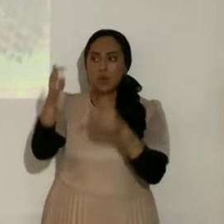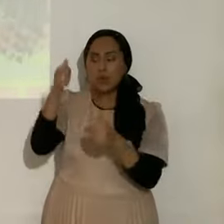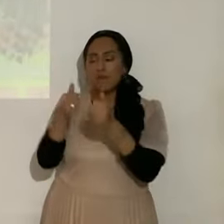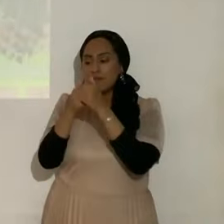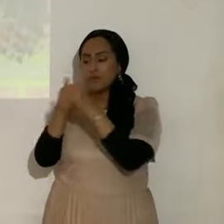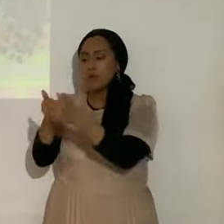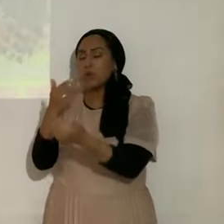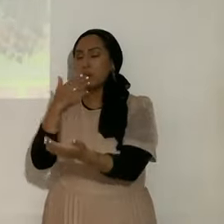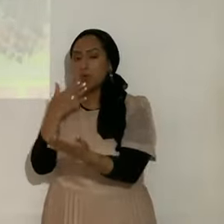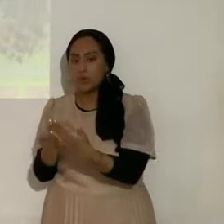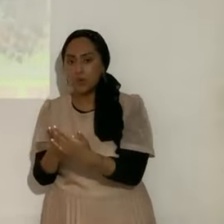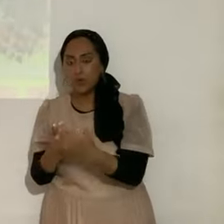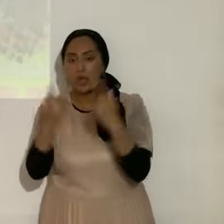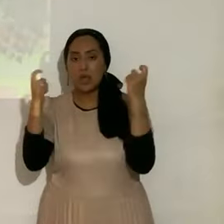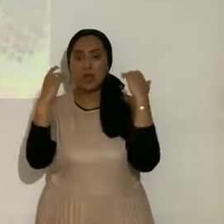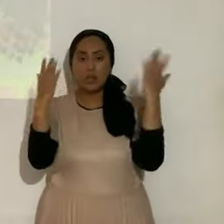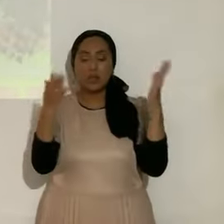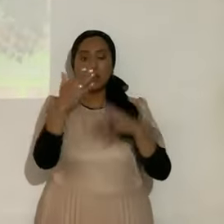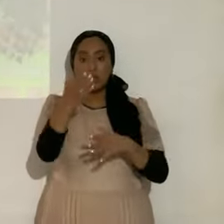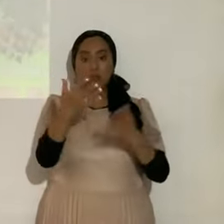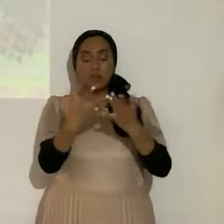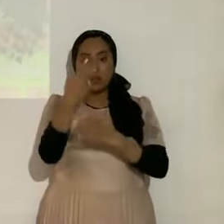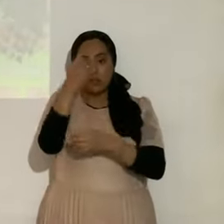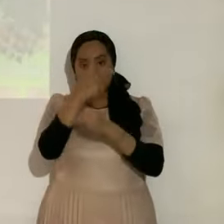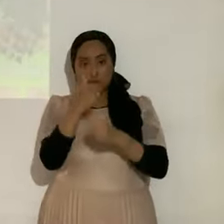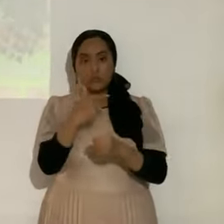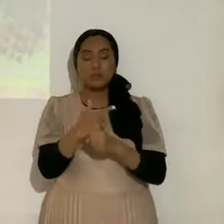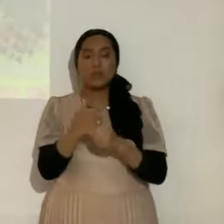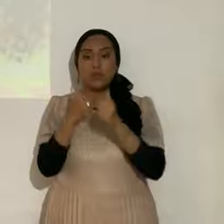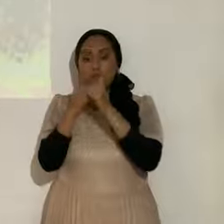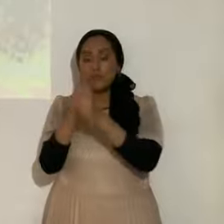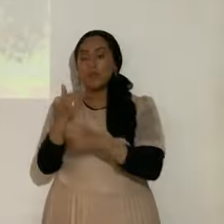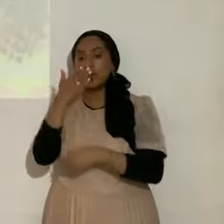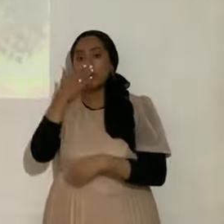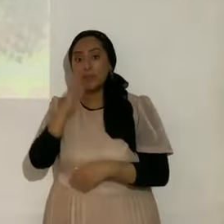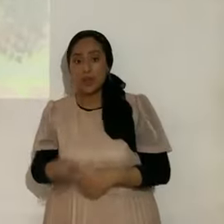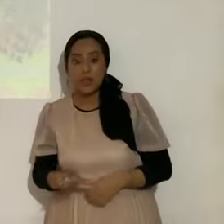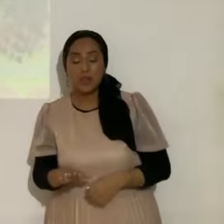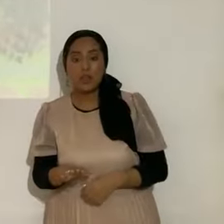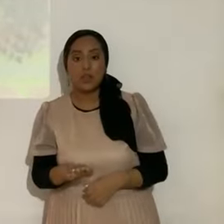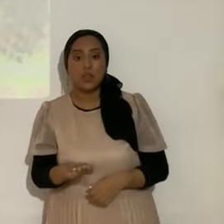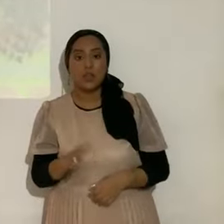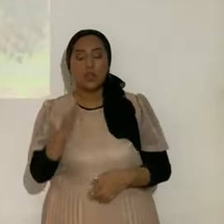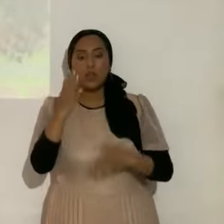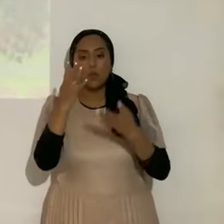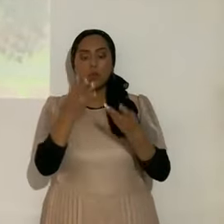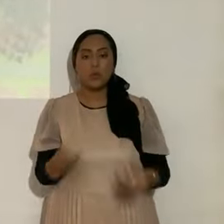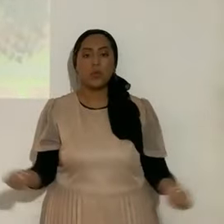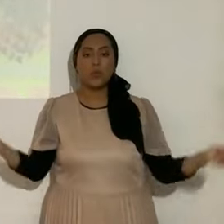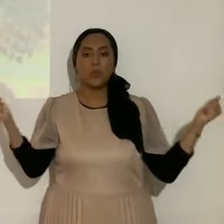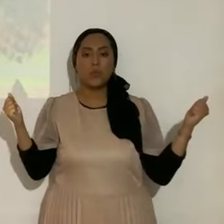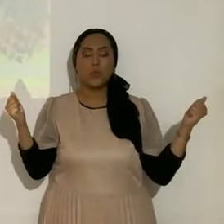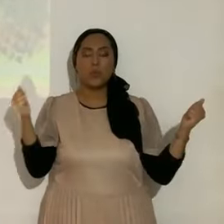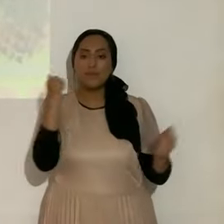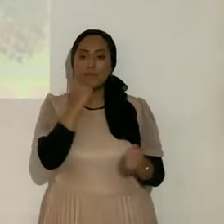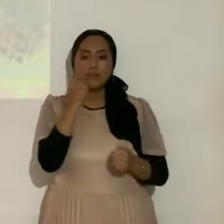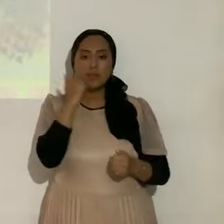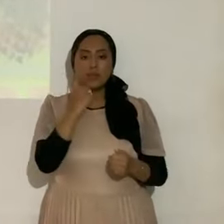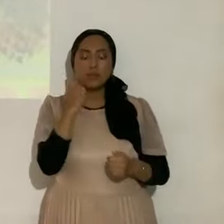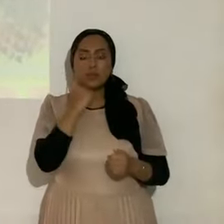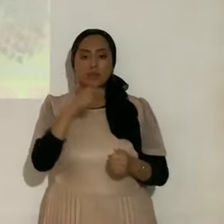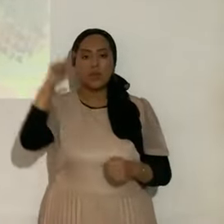bien. Aleluya. Y si eres nuevecito, la inclinación a hacer el mal, va a disminuir cada día, va a ser